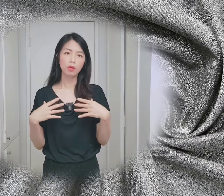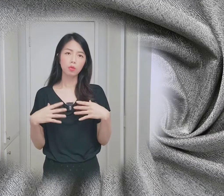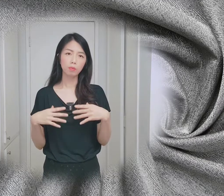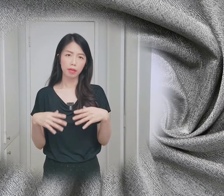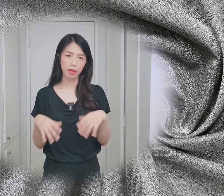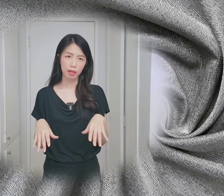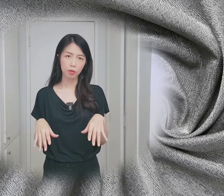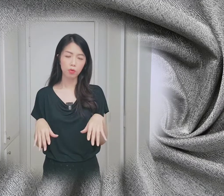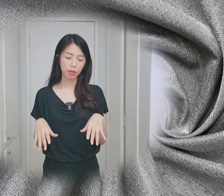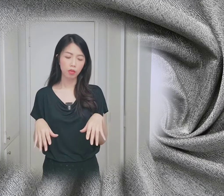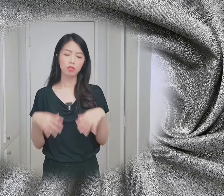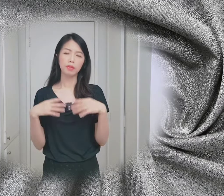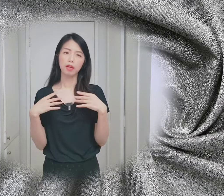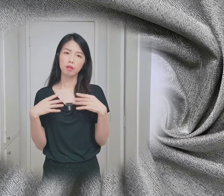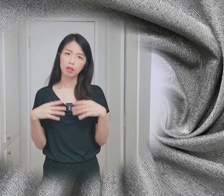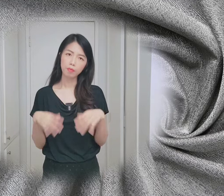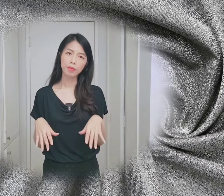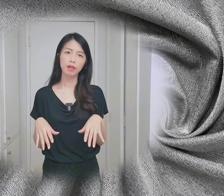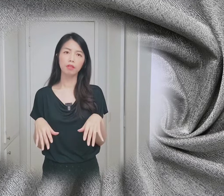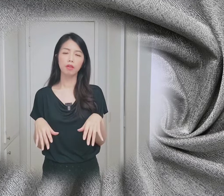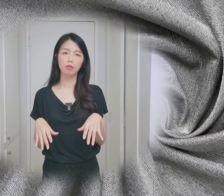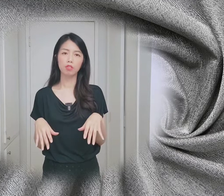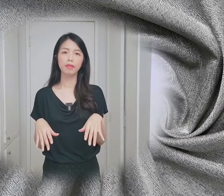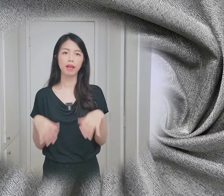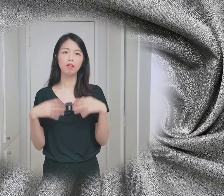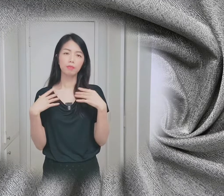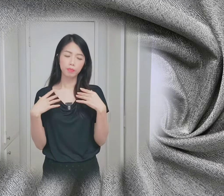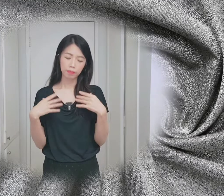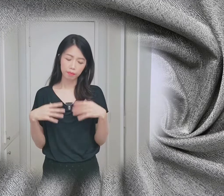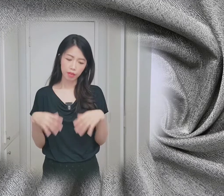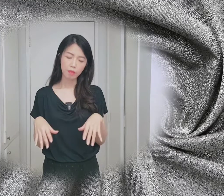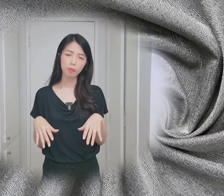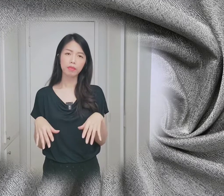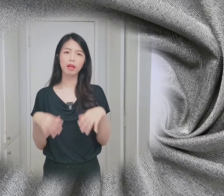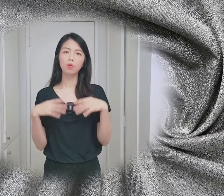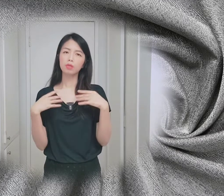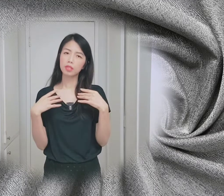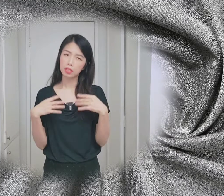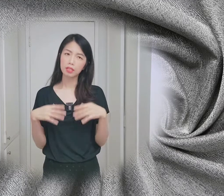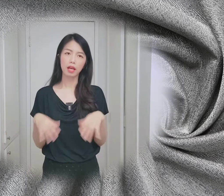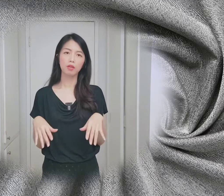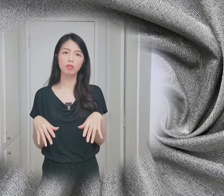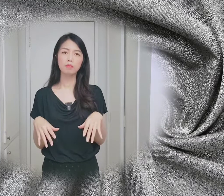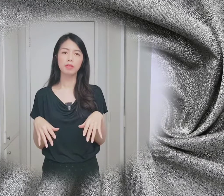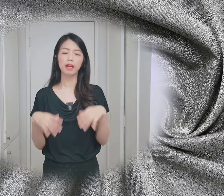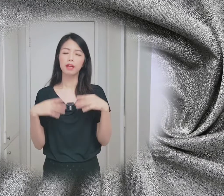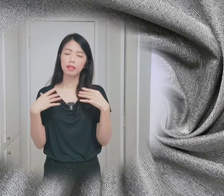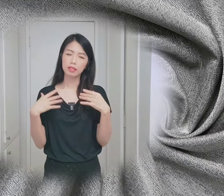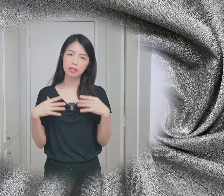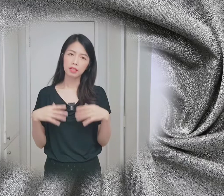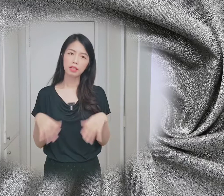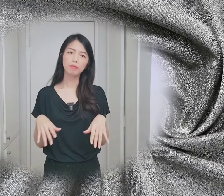그대로 손만 아래로 내려주시면 돼요. 힘없이 내려뜨려 주시면 돼요. 힘없다 혹은 지친다 이런